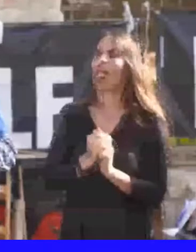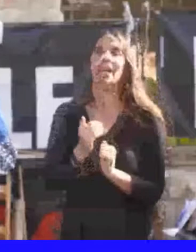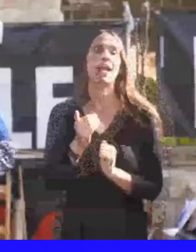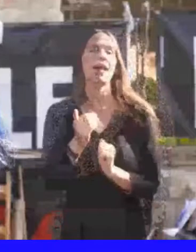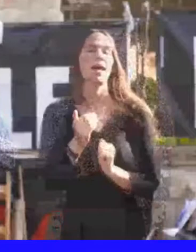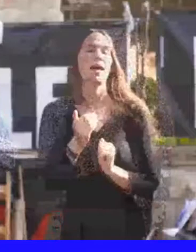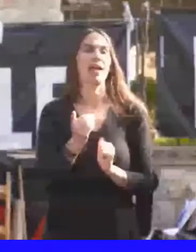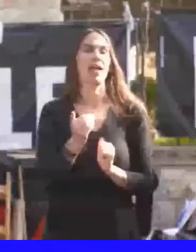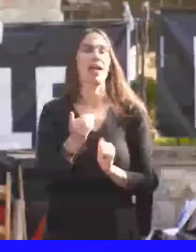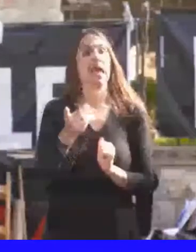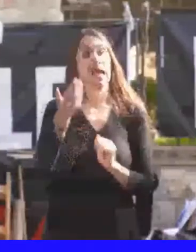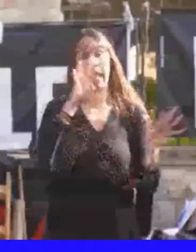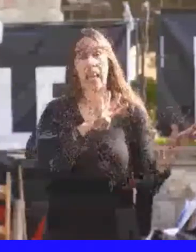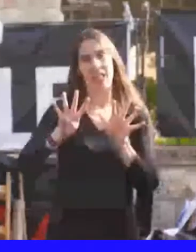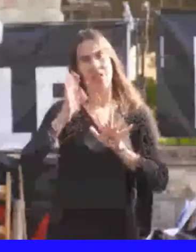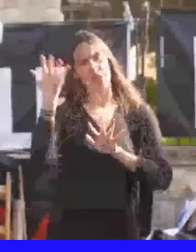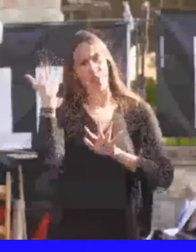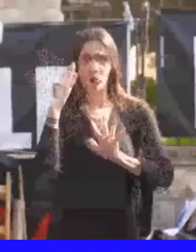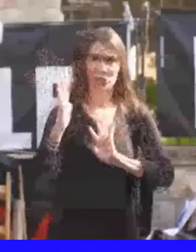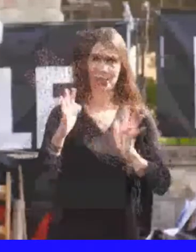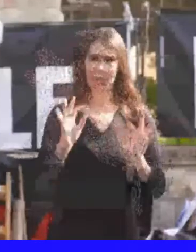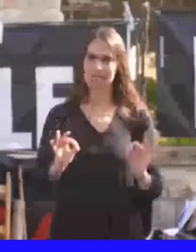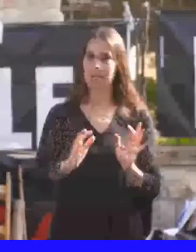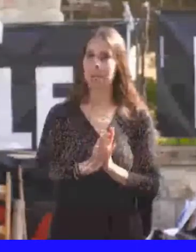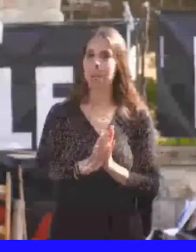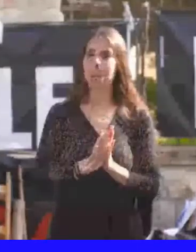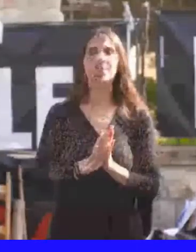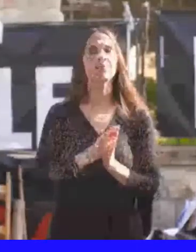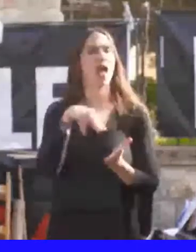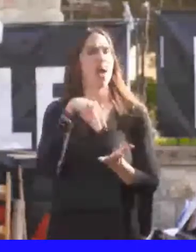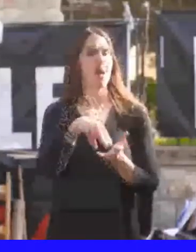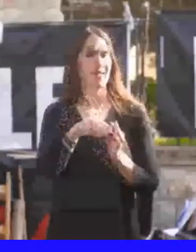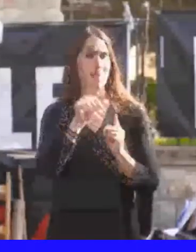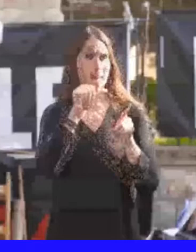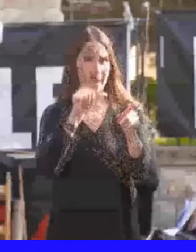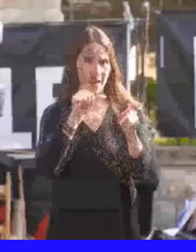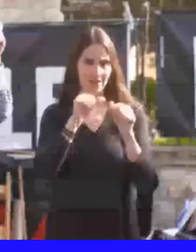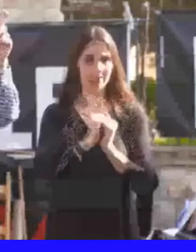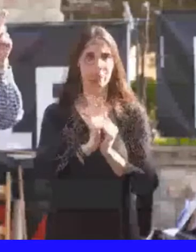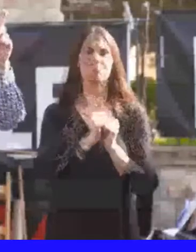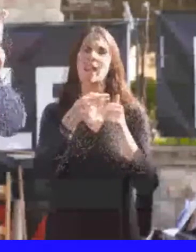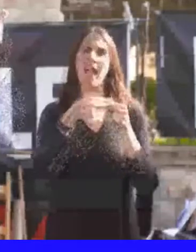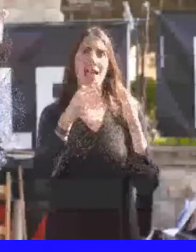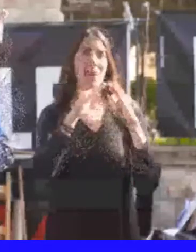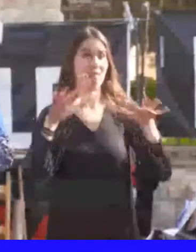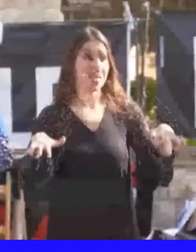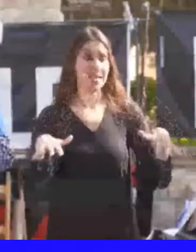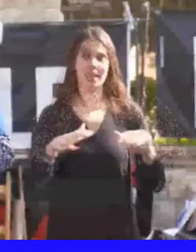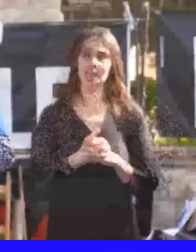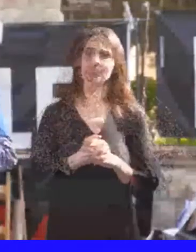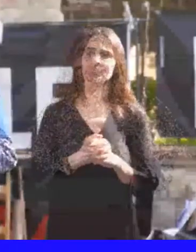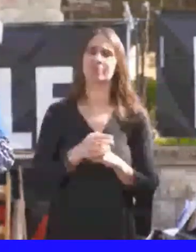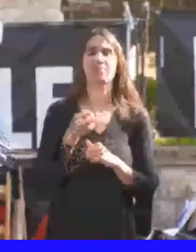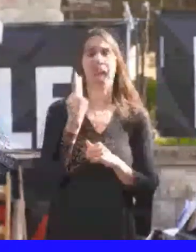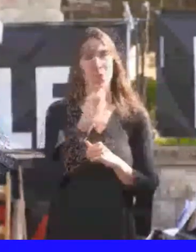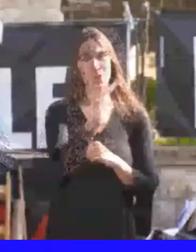לפני 9 חודשים בעצם עמדתי עם אמיר ליד בית הנשיא, היינו